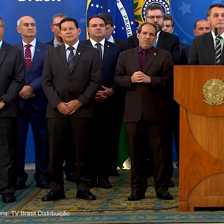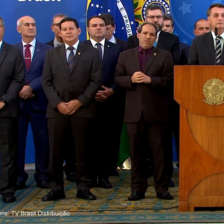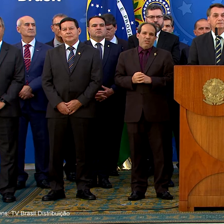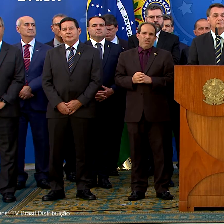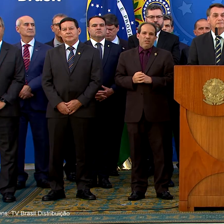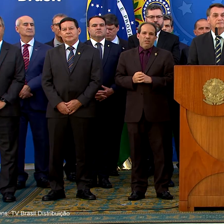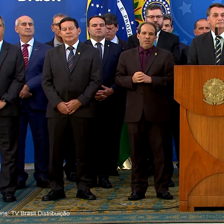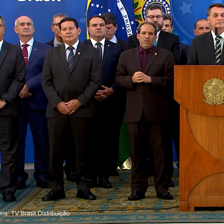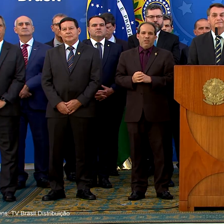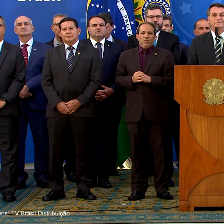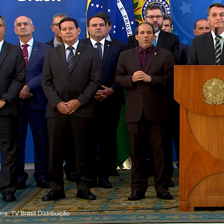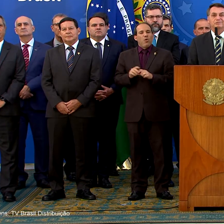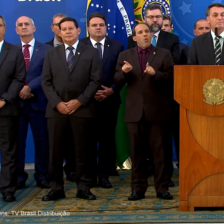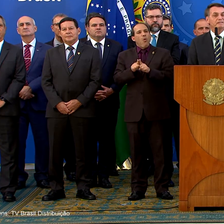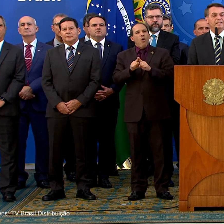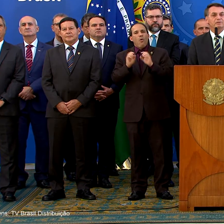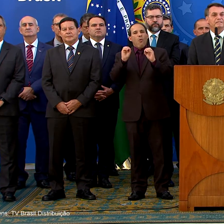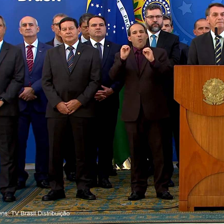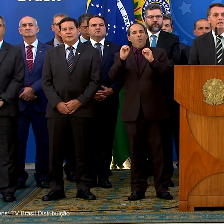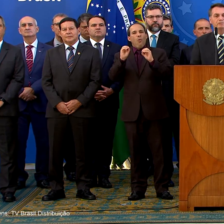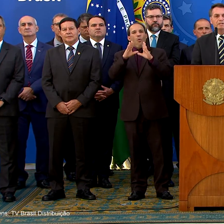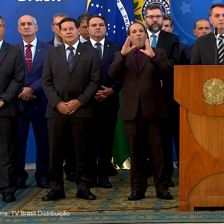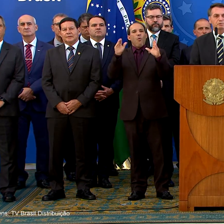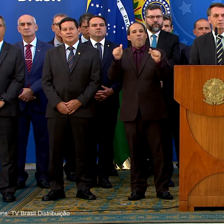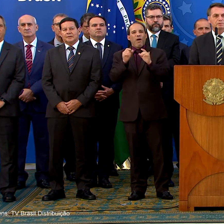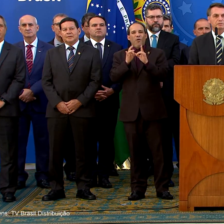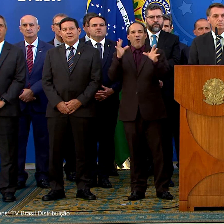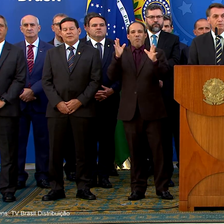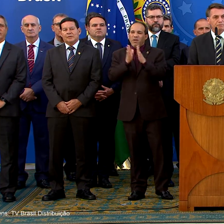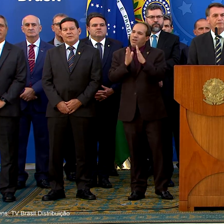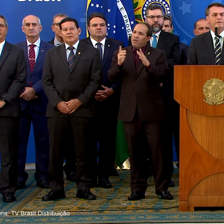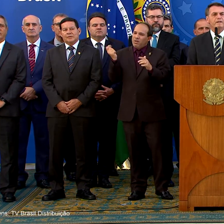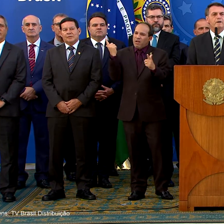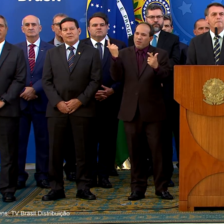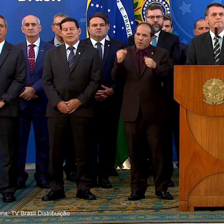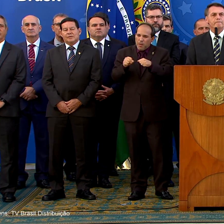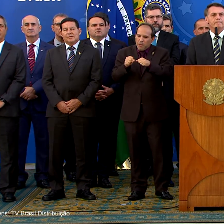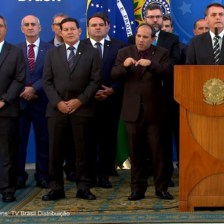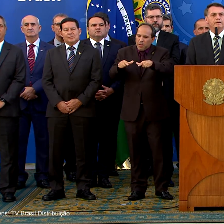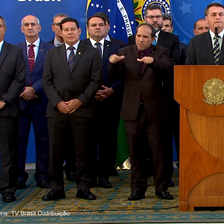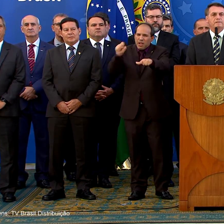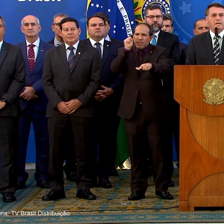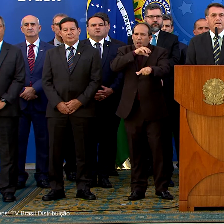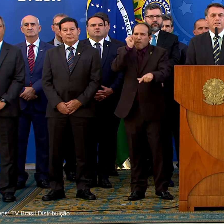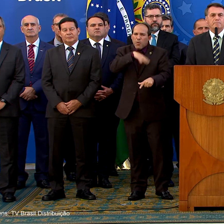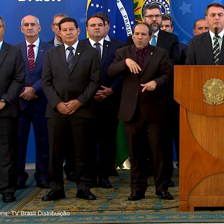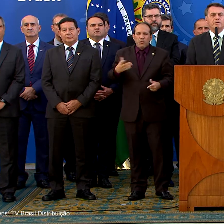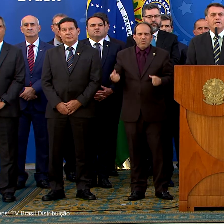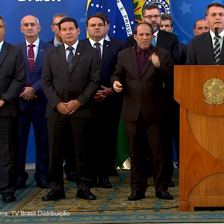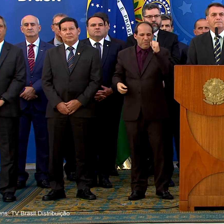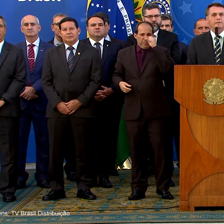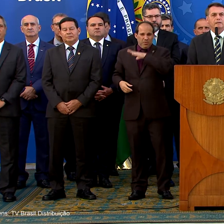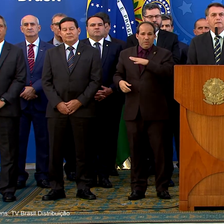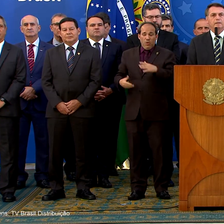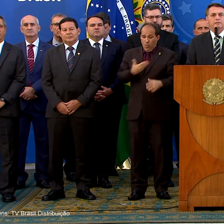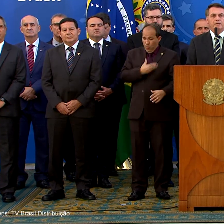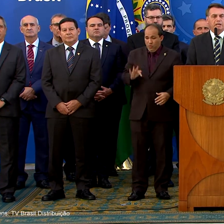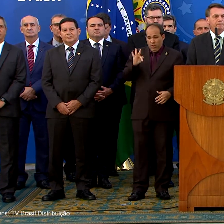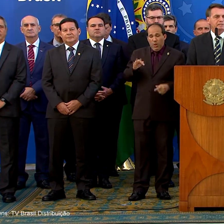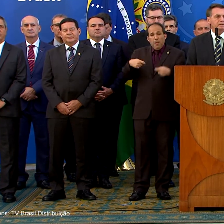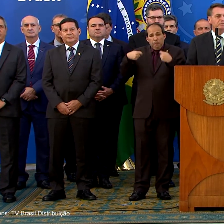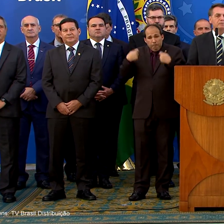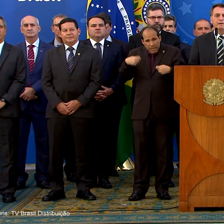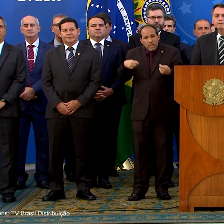fazendo e cometendo tremendos absurdo e o governo federal tem que ser funcionar